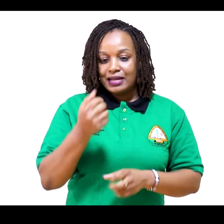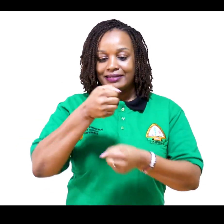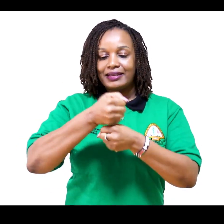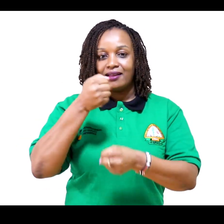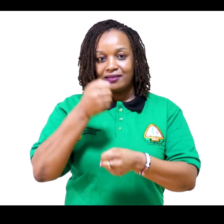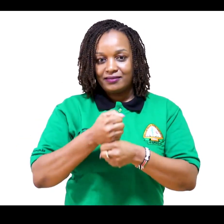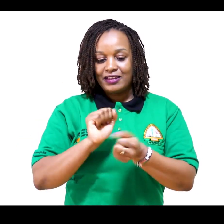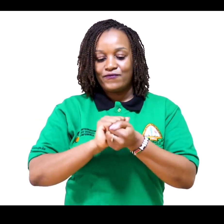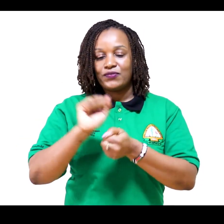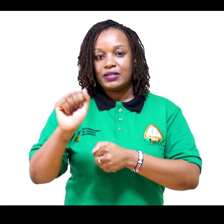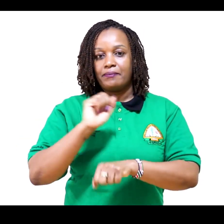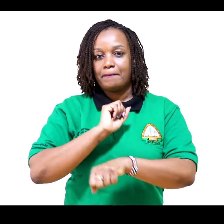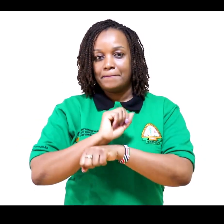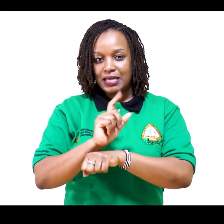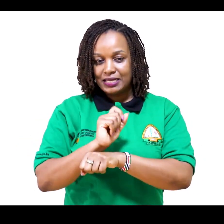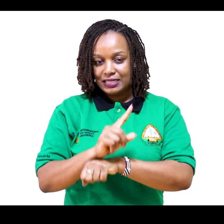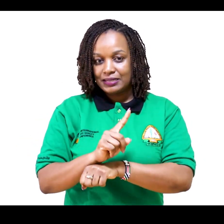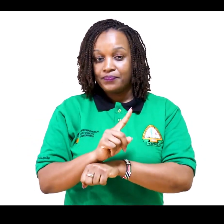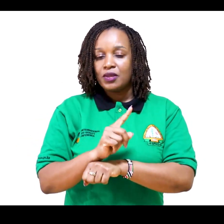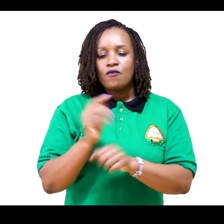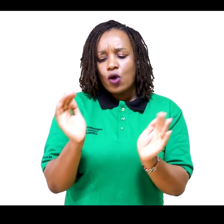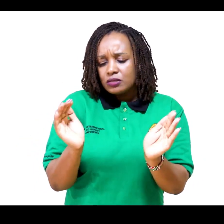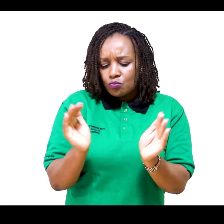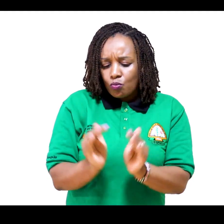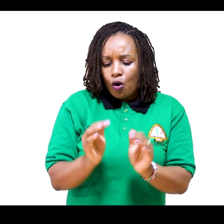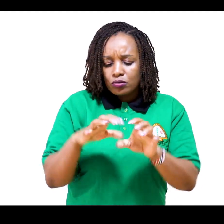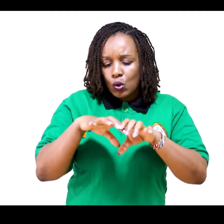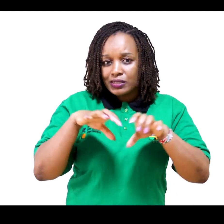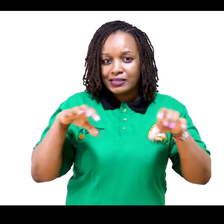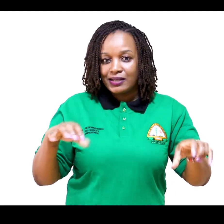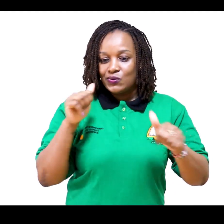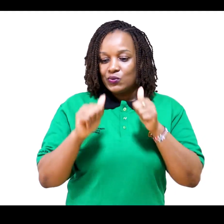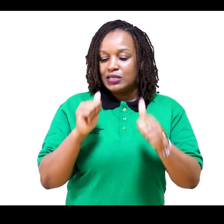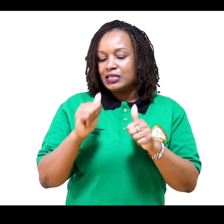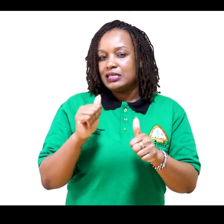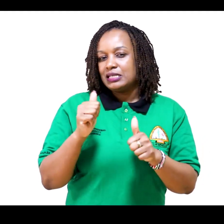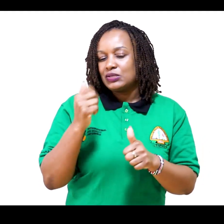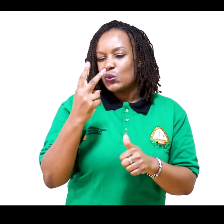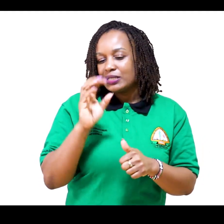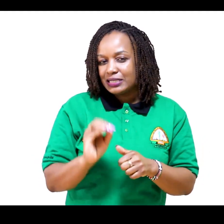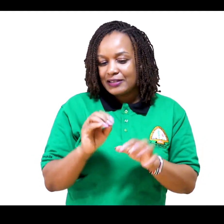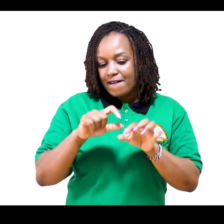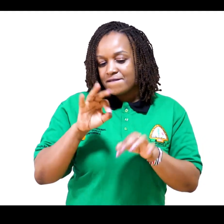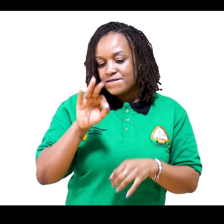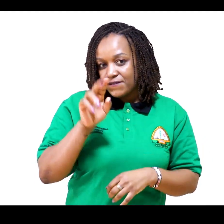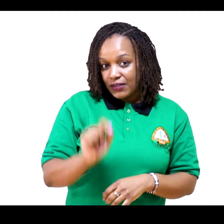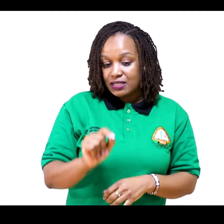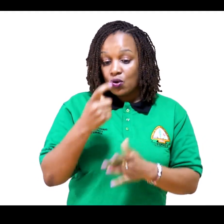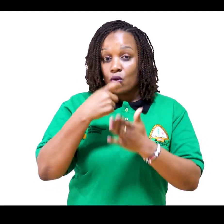15. Kwa kontena dogo ambalo ni la futi 20, gharama ni shilingi 500 na inafanywa